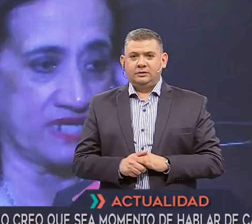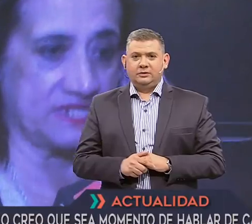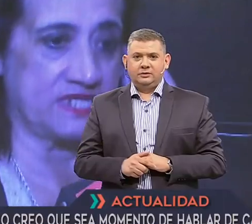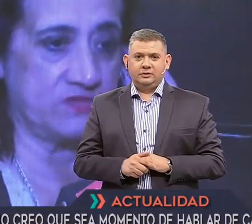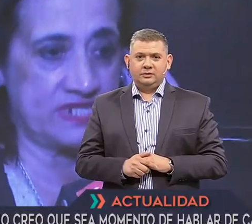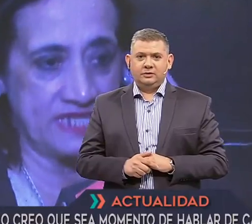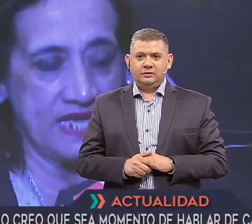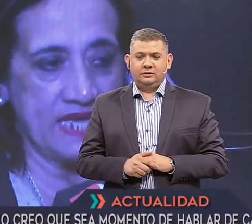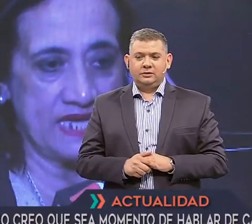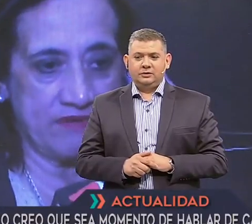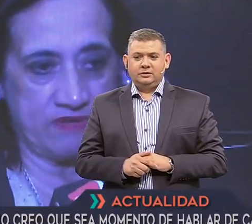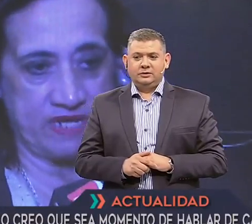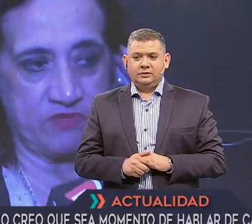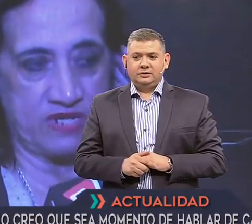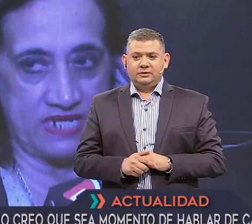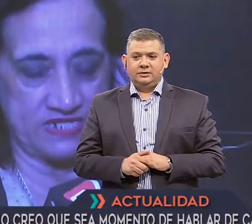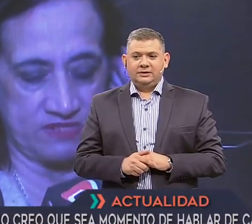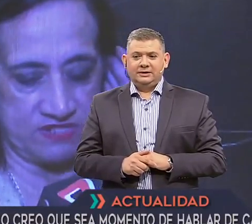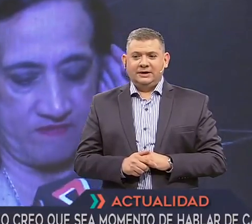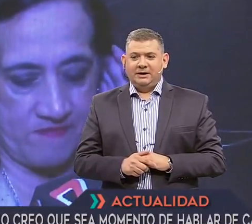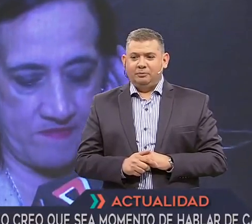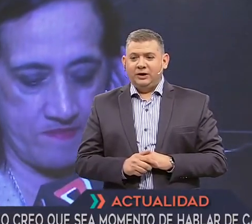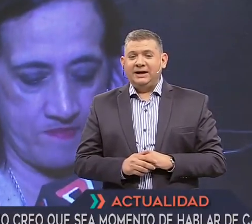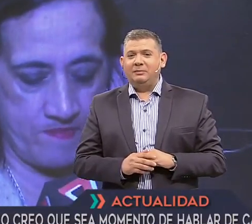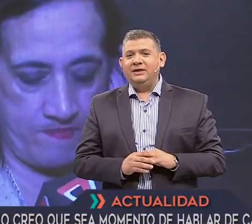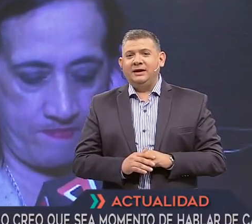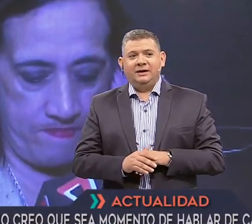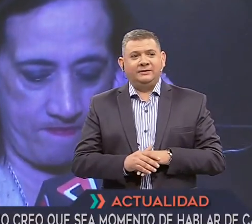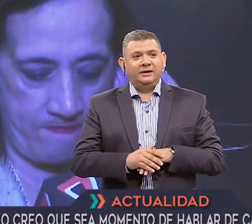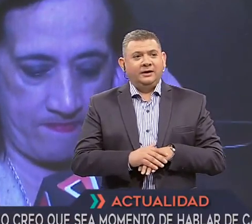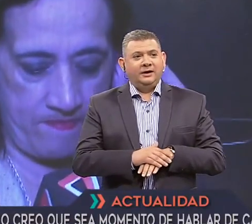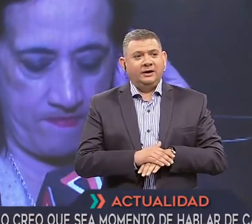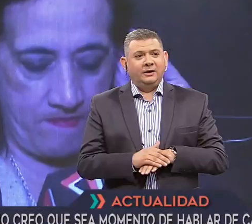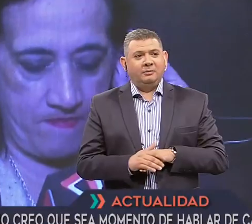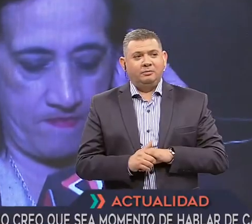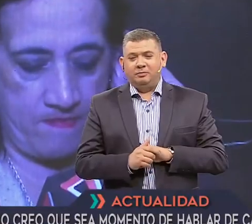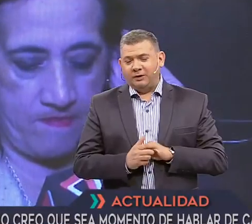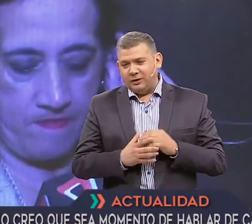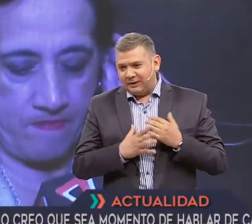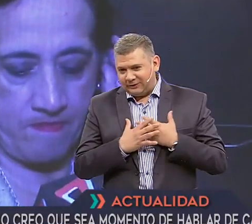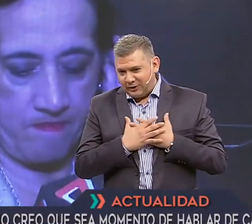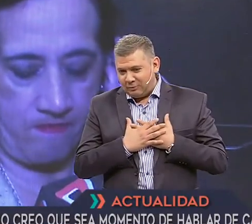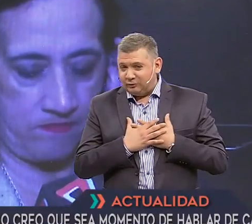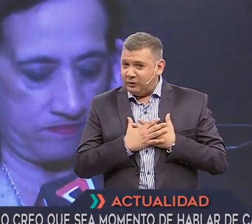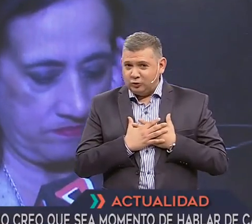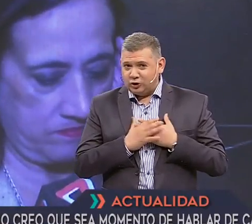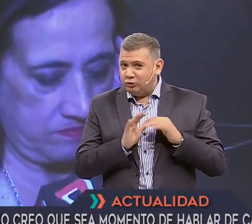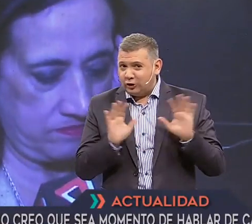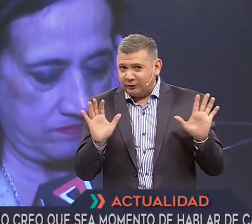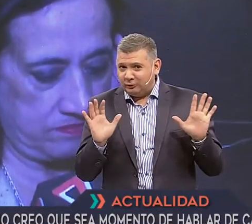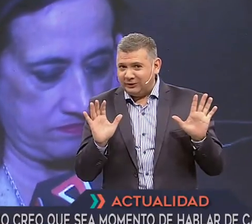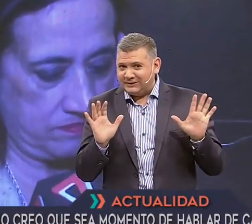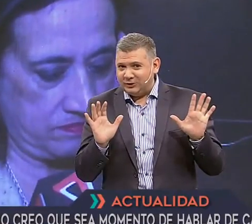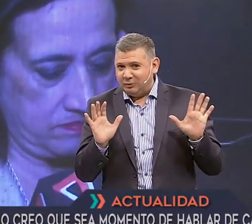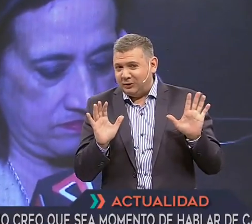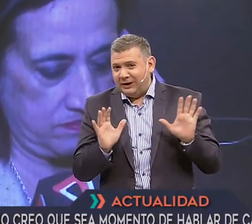de las candidaturas, evaluaremos cuál es la situación. Está bien, políticamente es, perdóneme que se lo diga, Norma, es un discurso muy